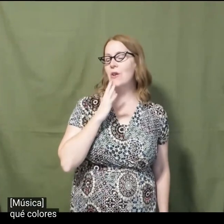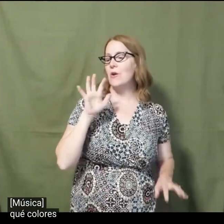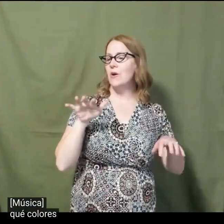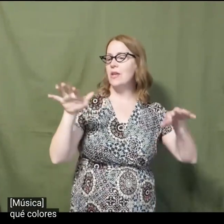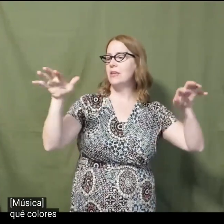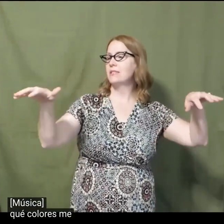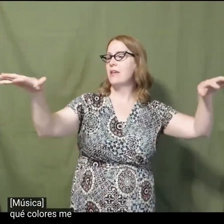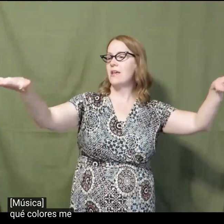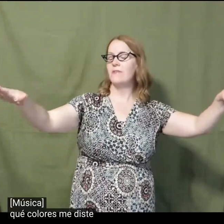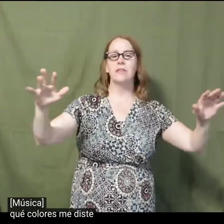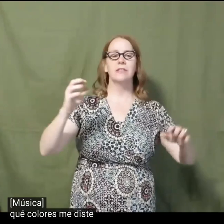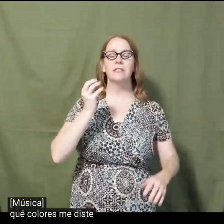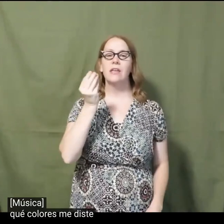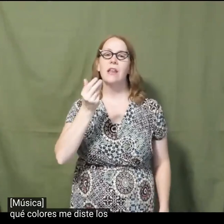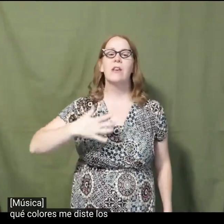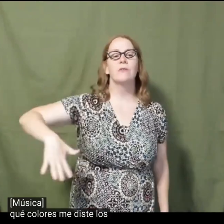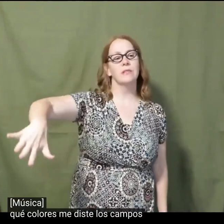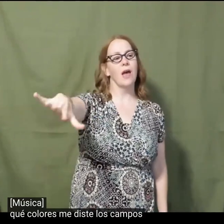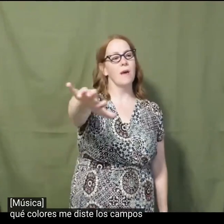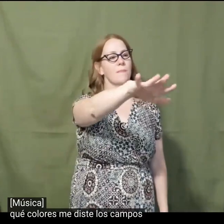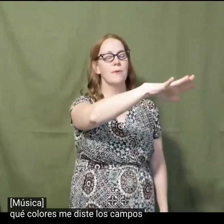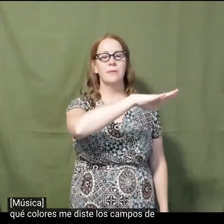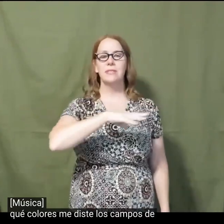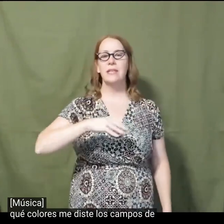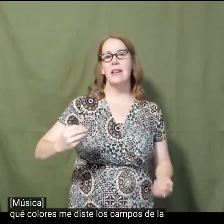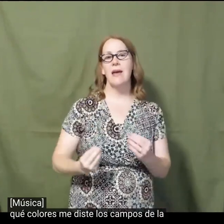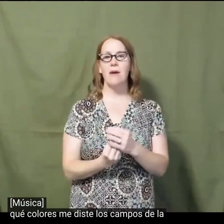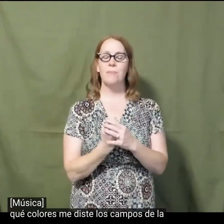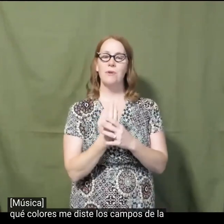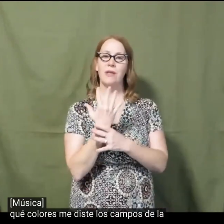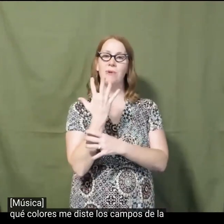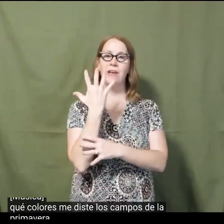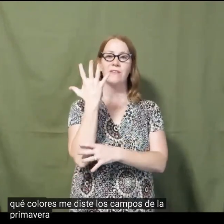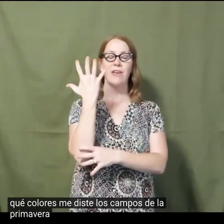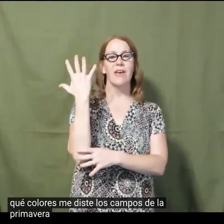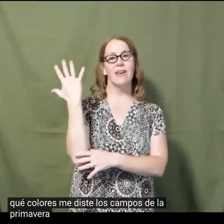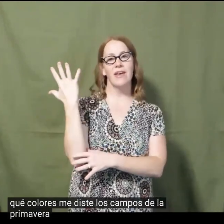De colores se visten los campos en la